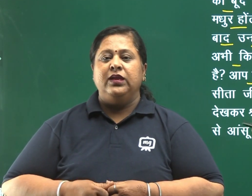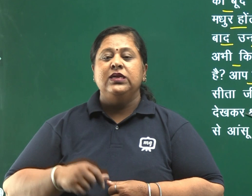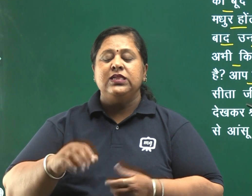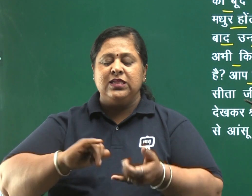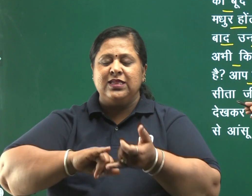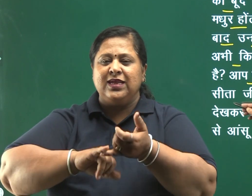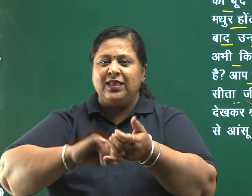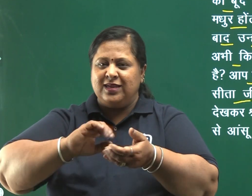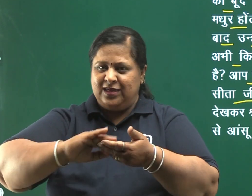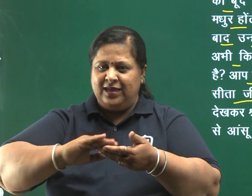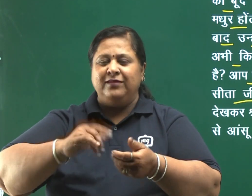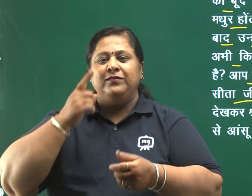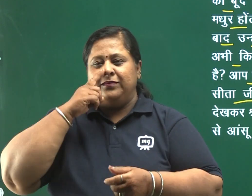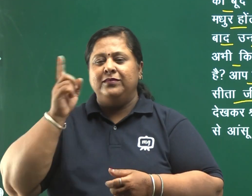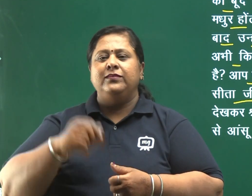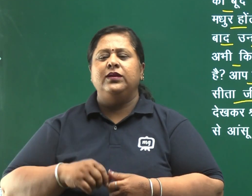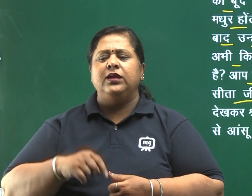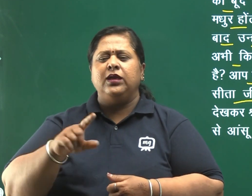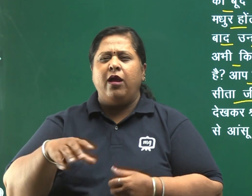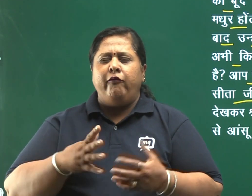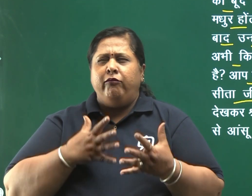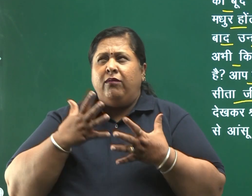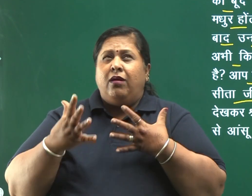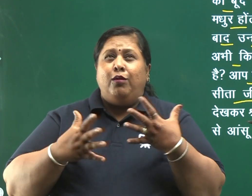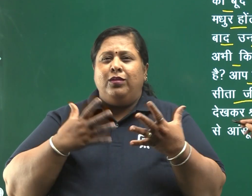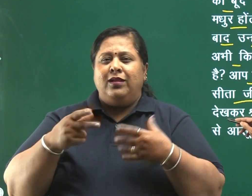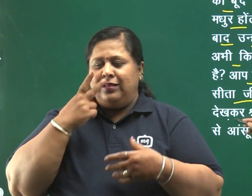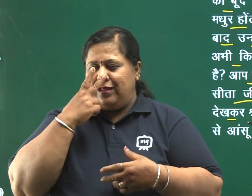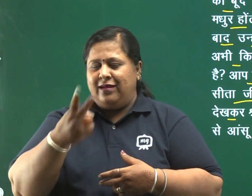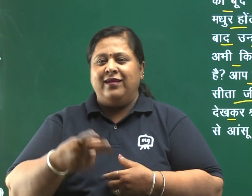सीता जी की यह व्याकुलता देखकर